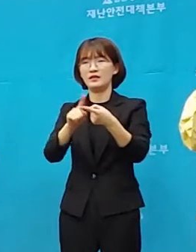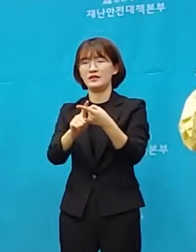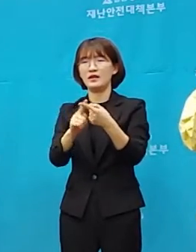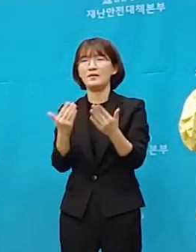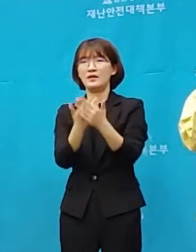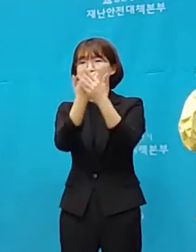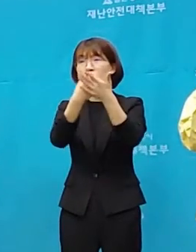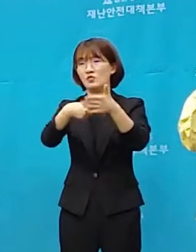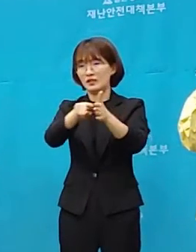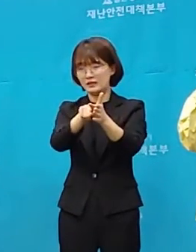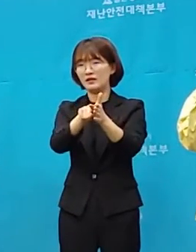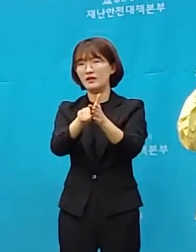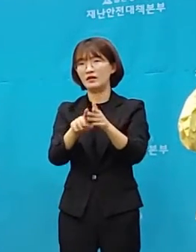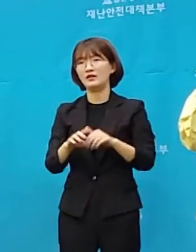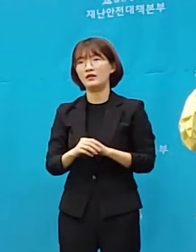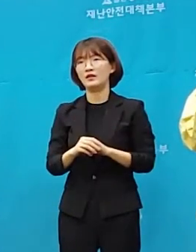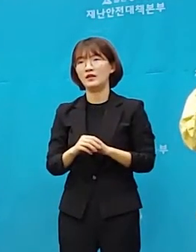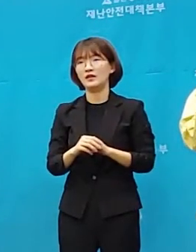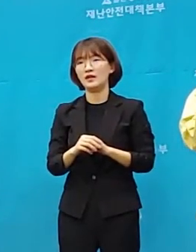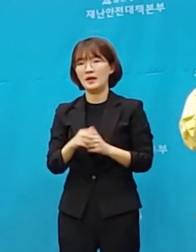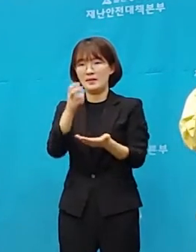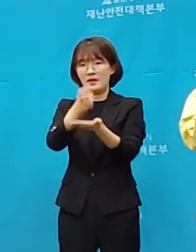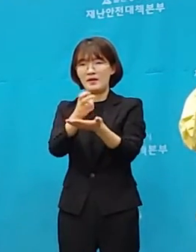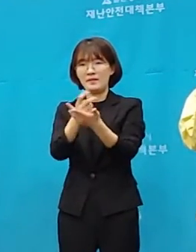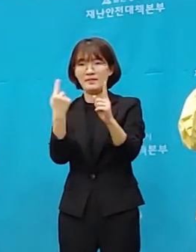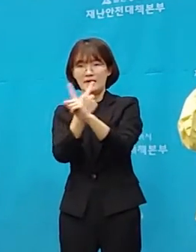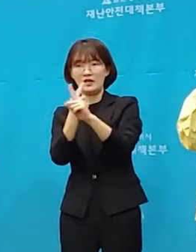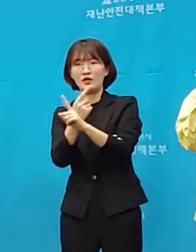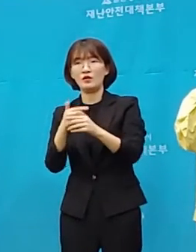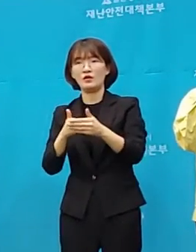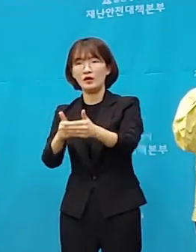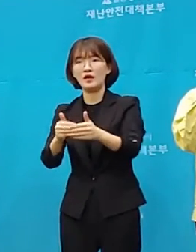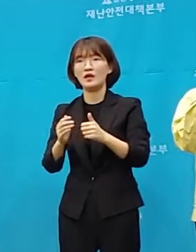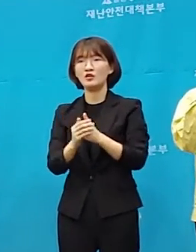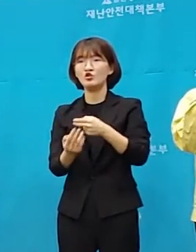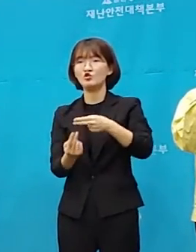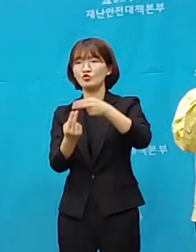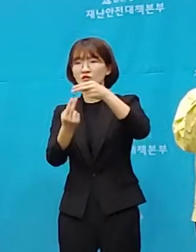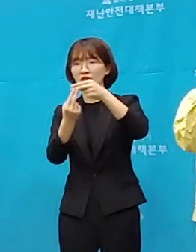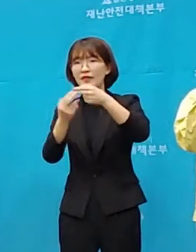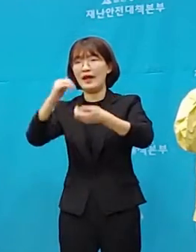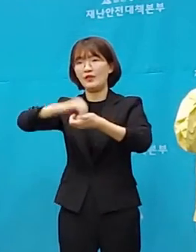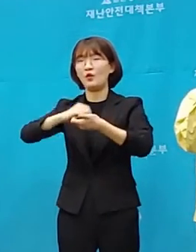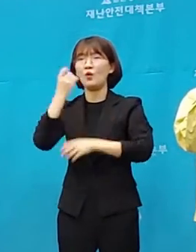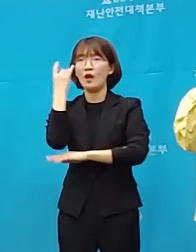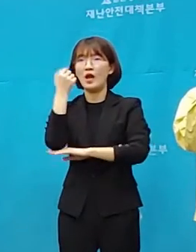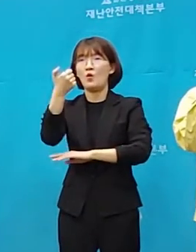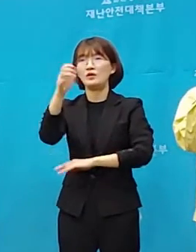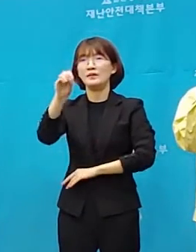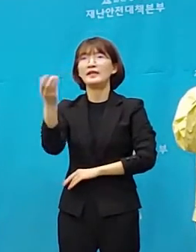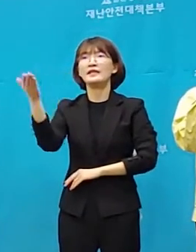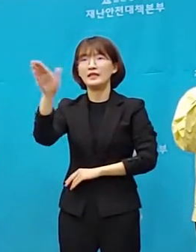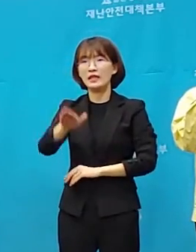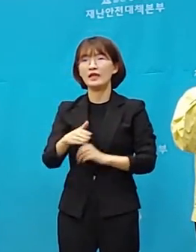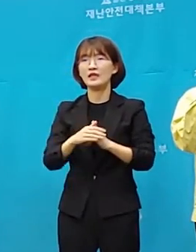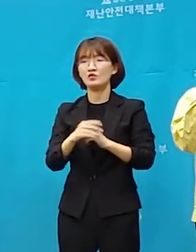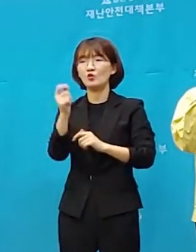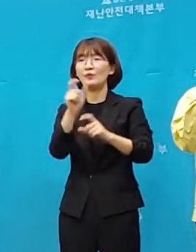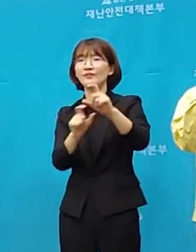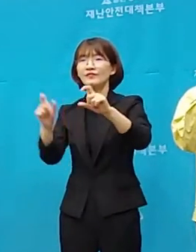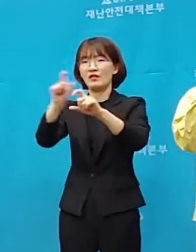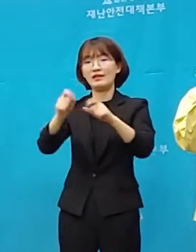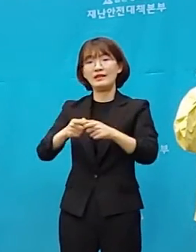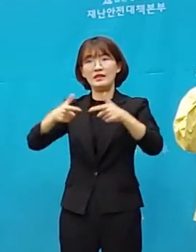하고 있습니다. 그래서 저희가 조례 개정을 통해서 지금 현재 충전 한도가 50만 원으로 되어 있는데 충전 한도도 좀